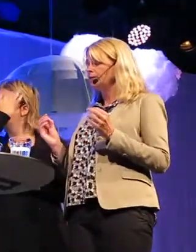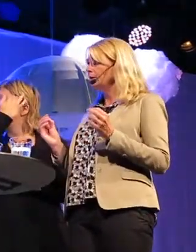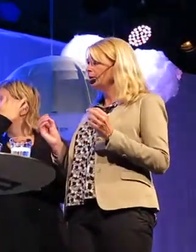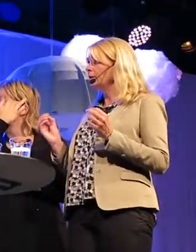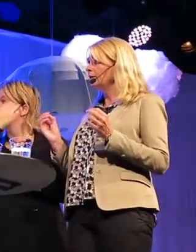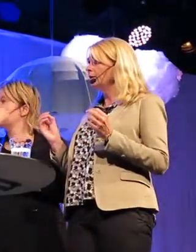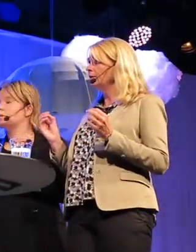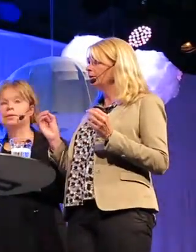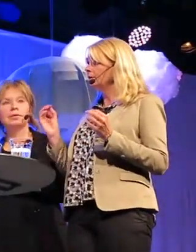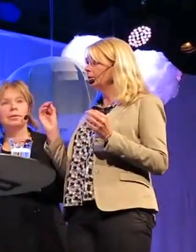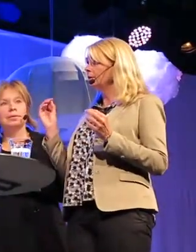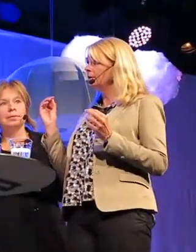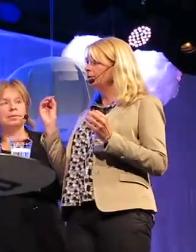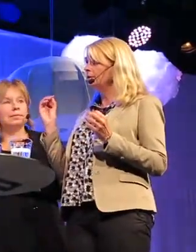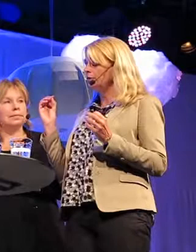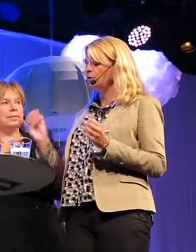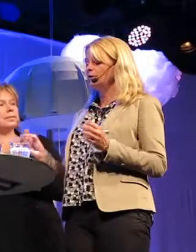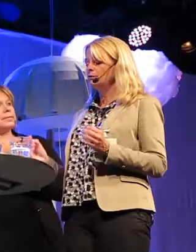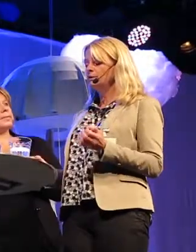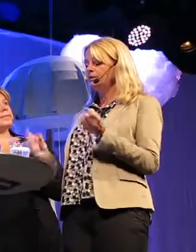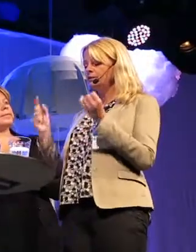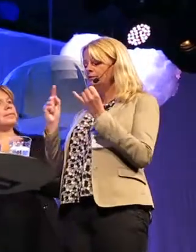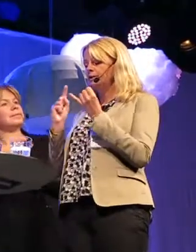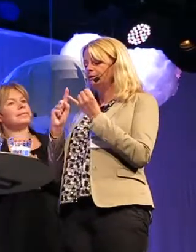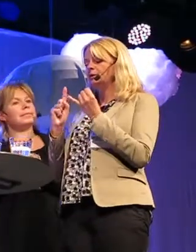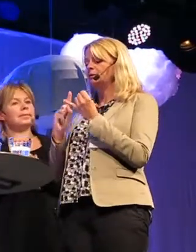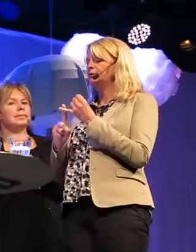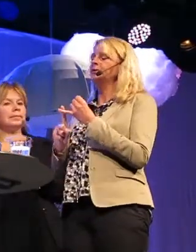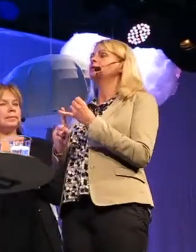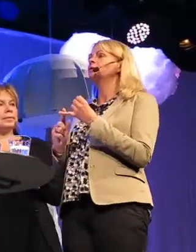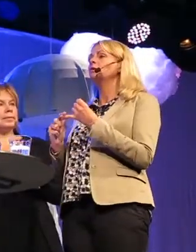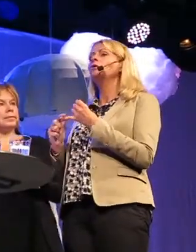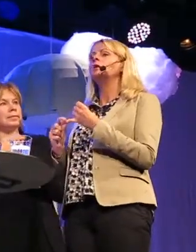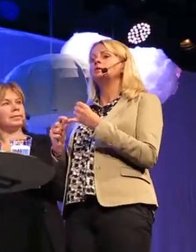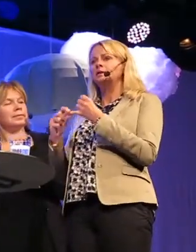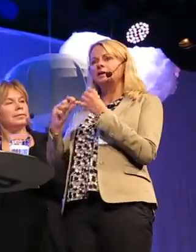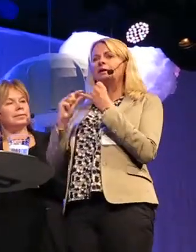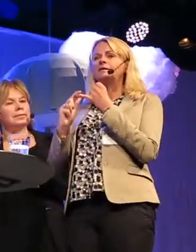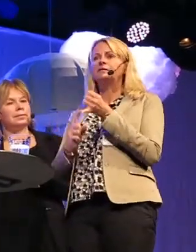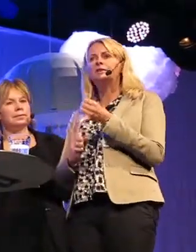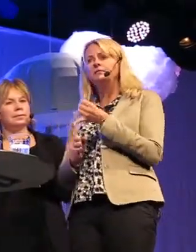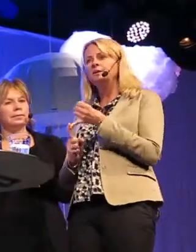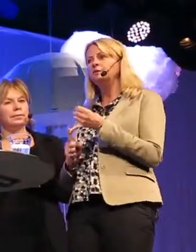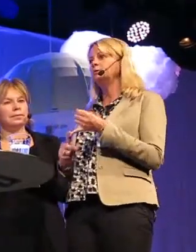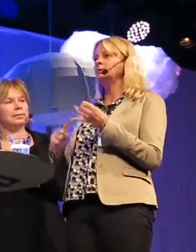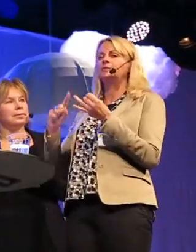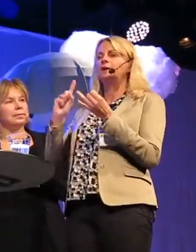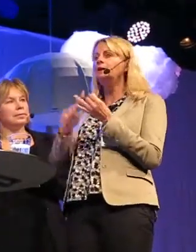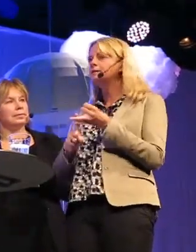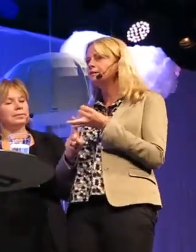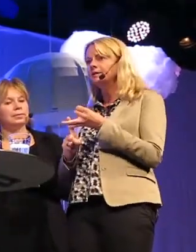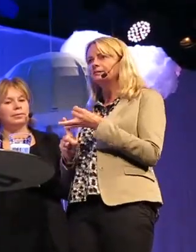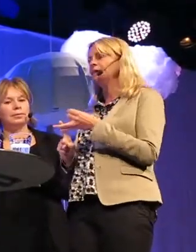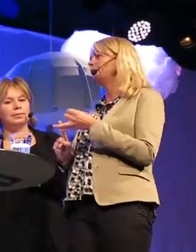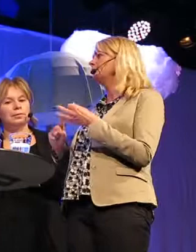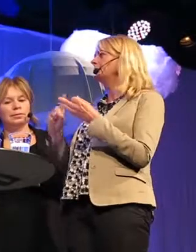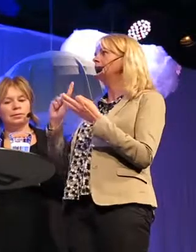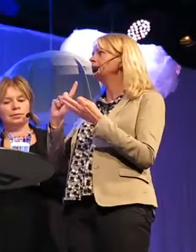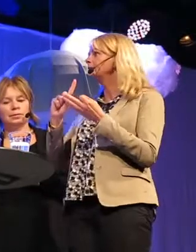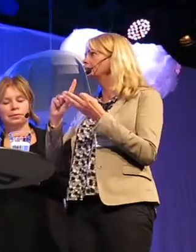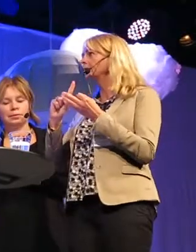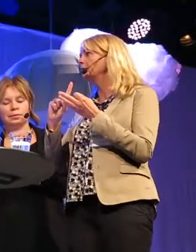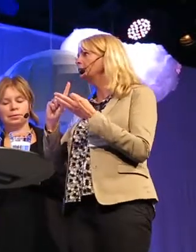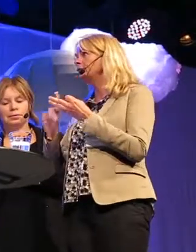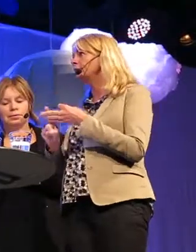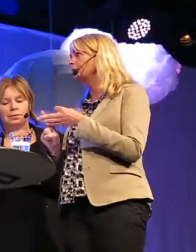Och vad saknas då? Att gå loss med henne? Ja, och det som vi vill ha, vi vill inte ha allting ska vara biogas eller allting ska vara el